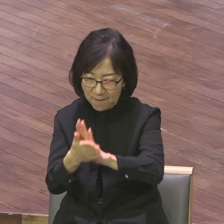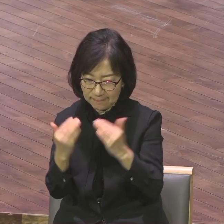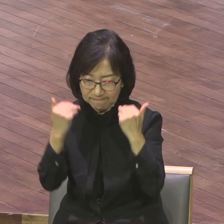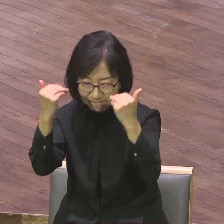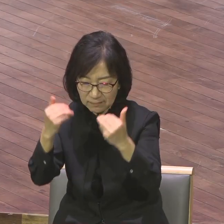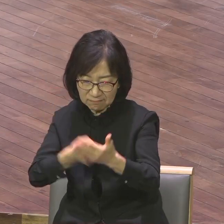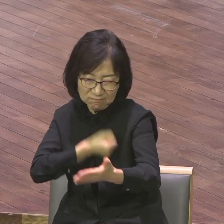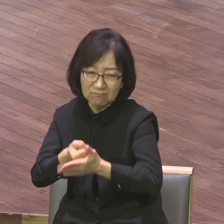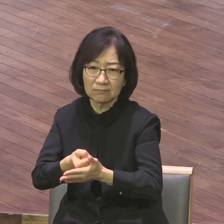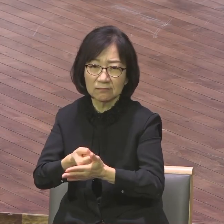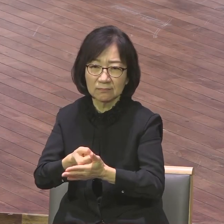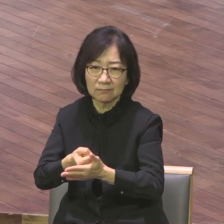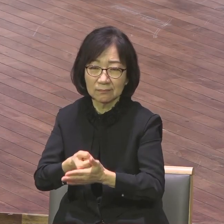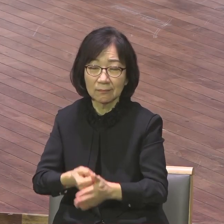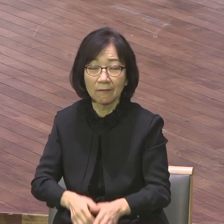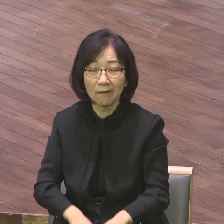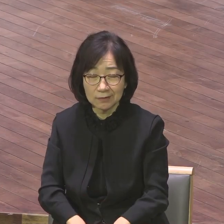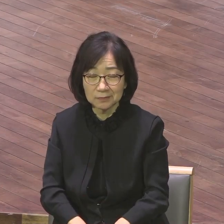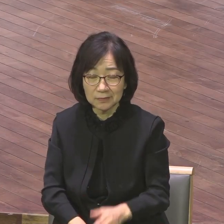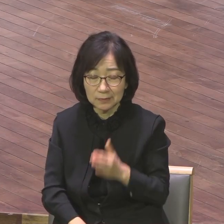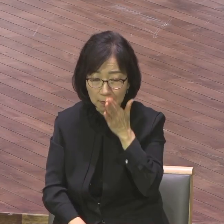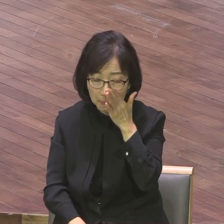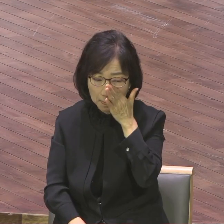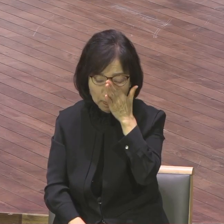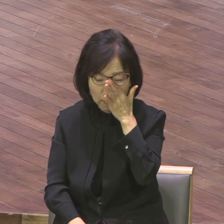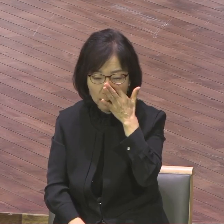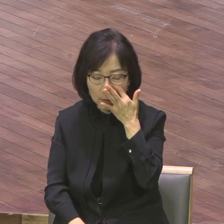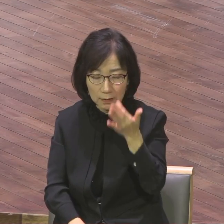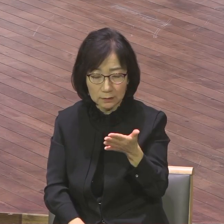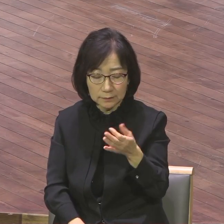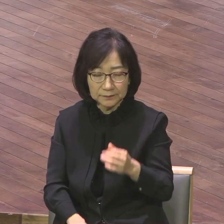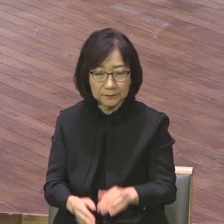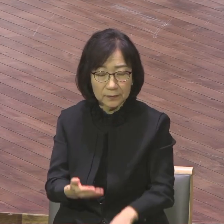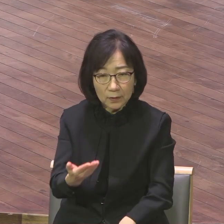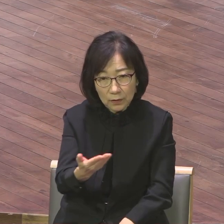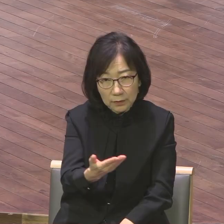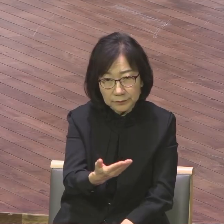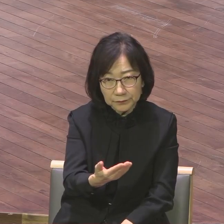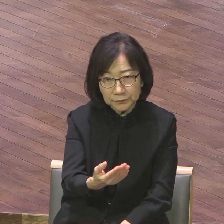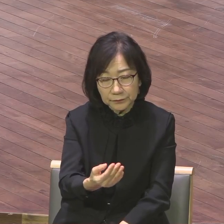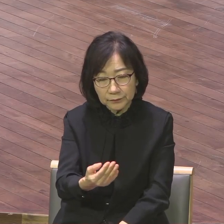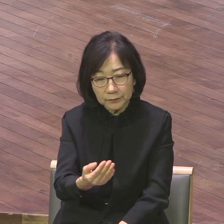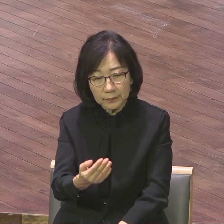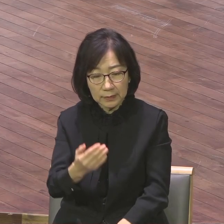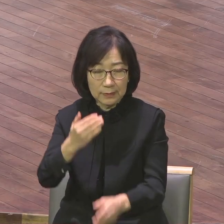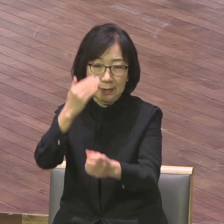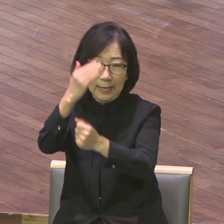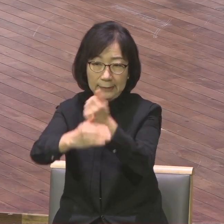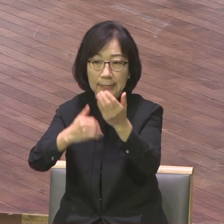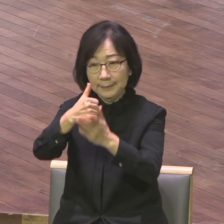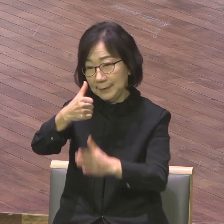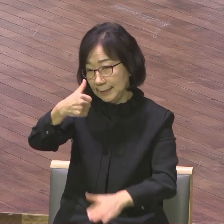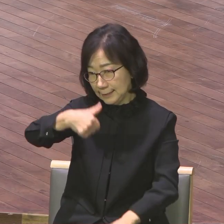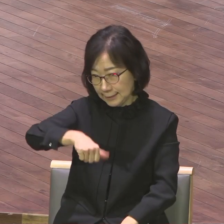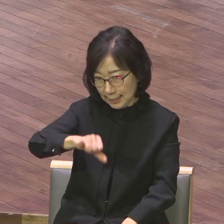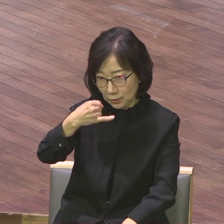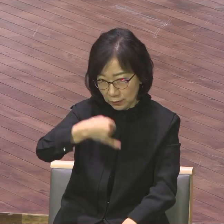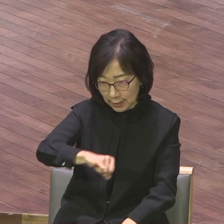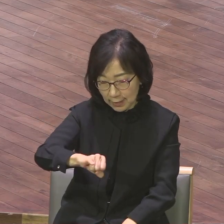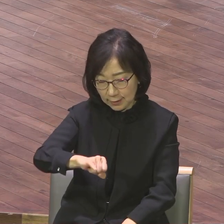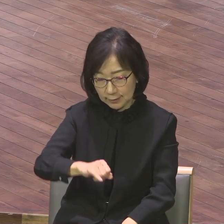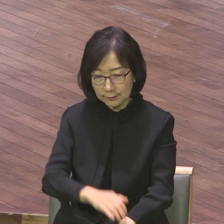구원받은 하나님의 자녀가 어떤 삶을 살아야 되는지에 대해서 사실적으로 보여주는